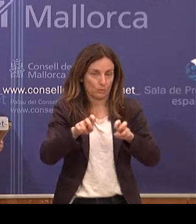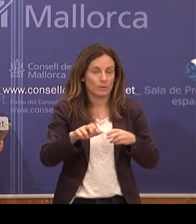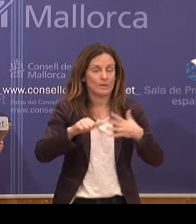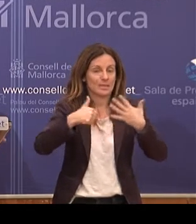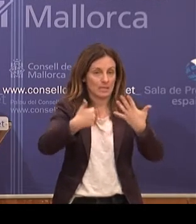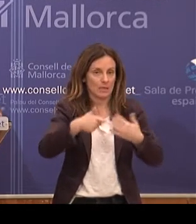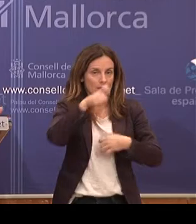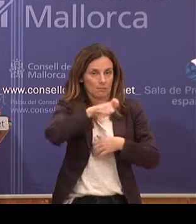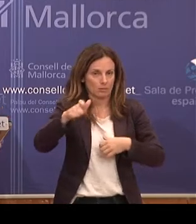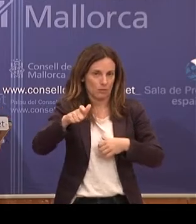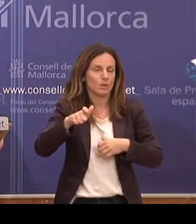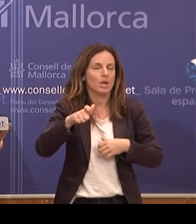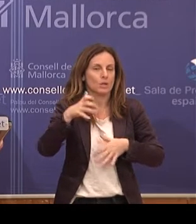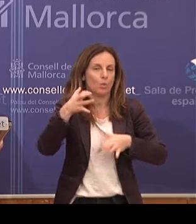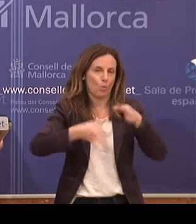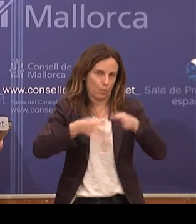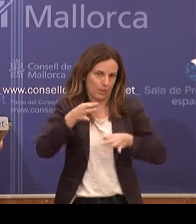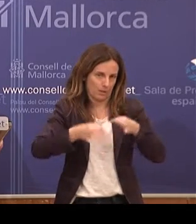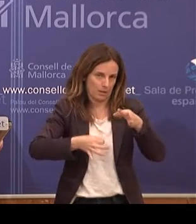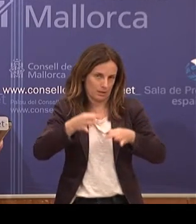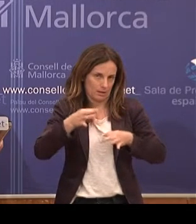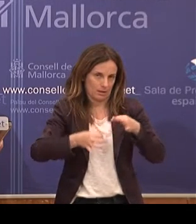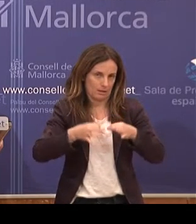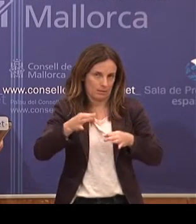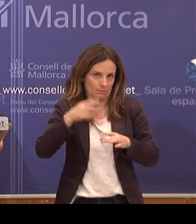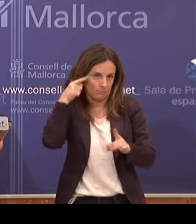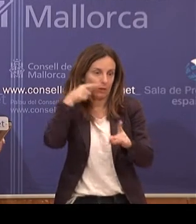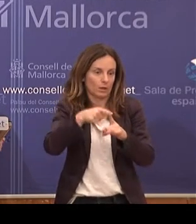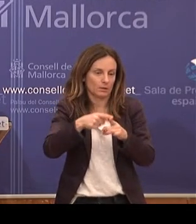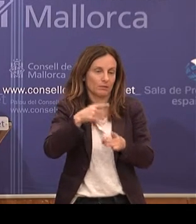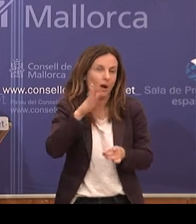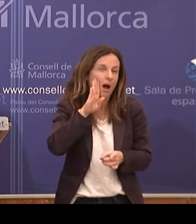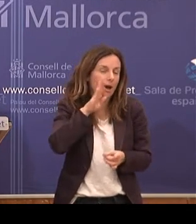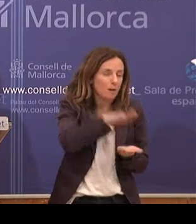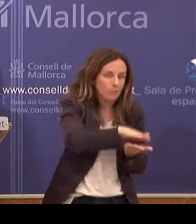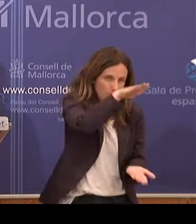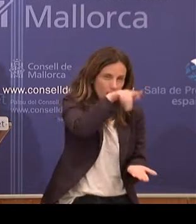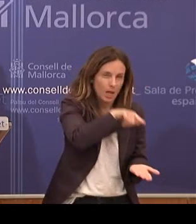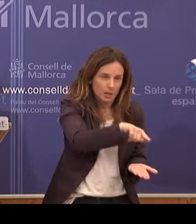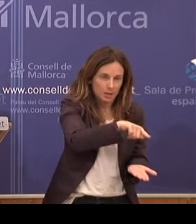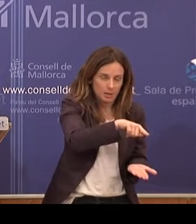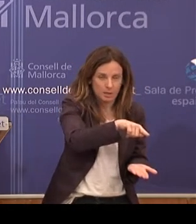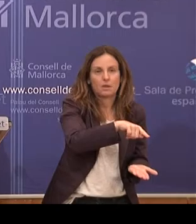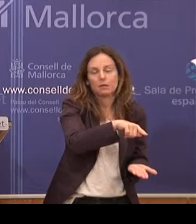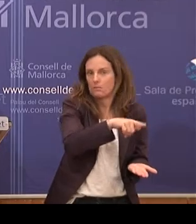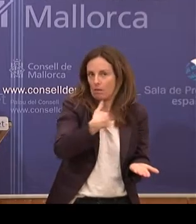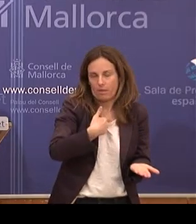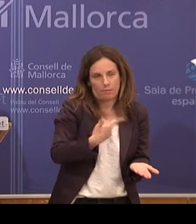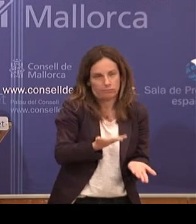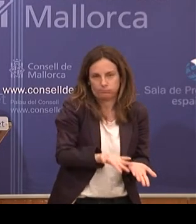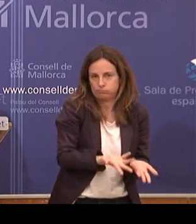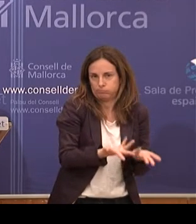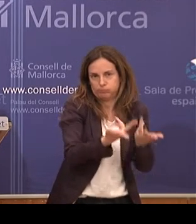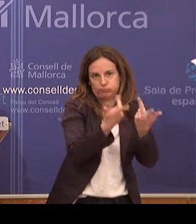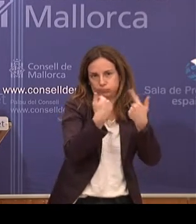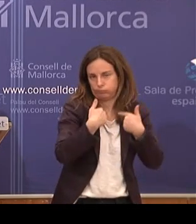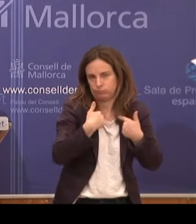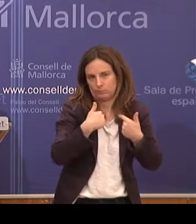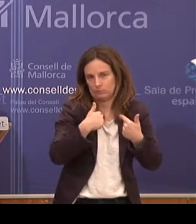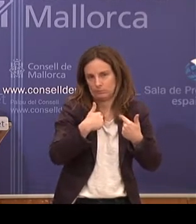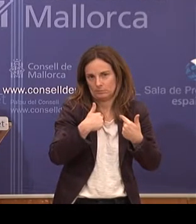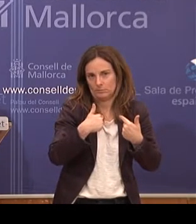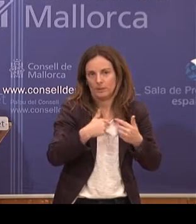Bé, bon dia a tots. Bé, com ja ha comentat la consellera, realment a la gent